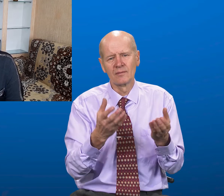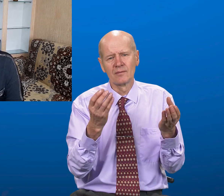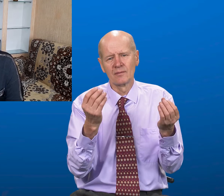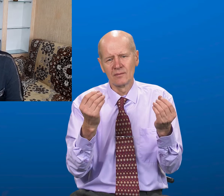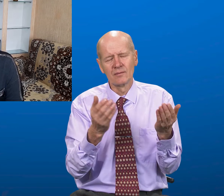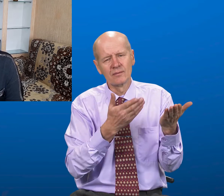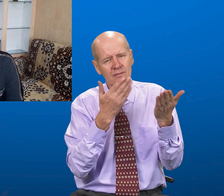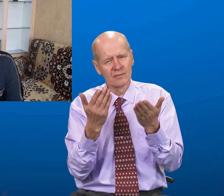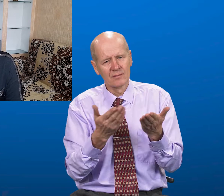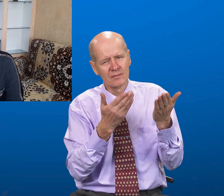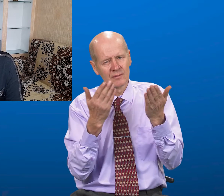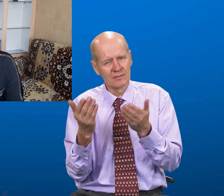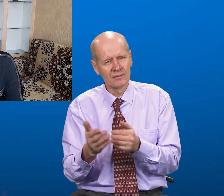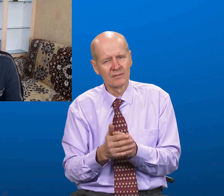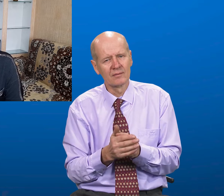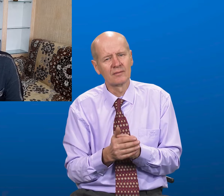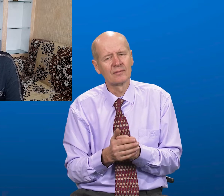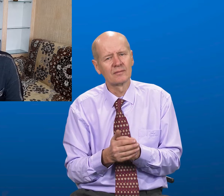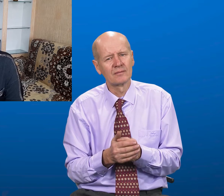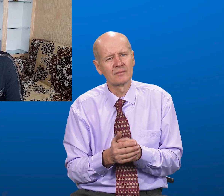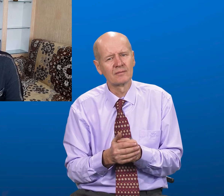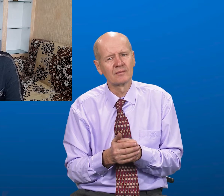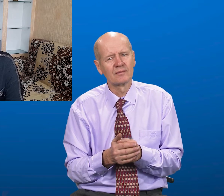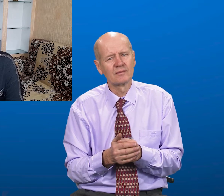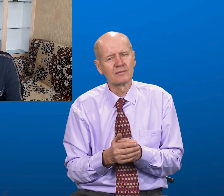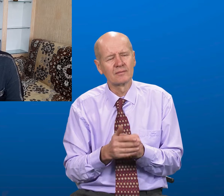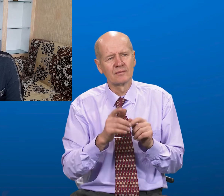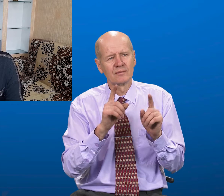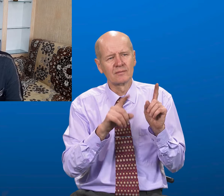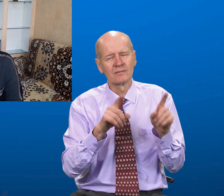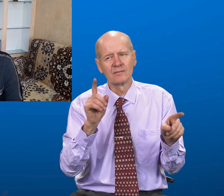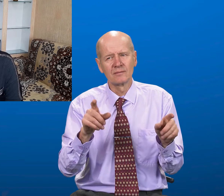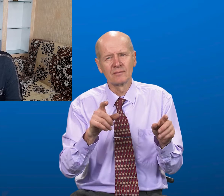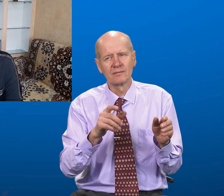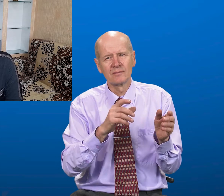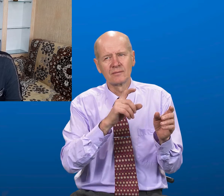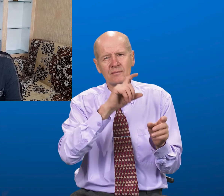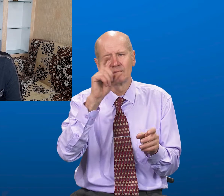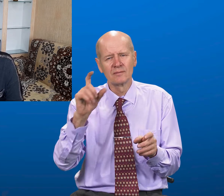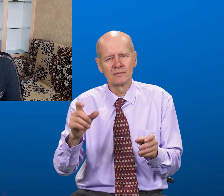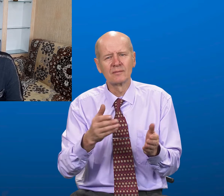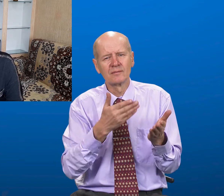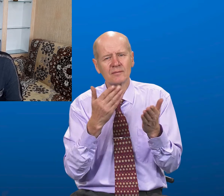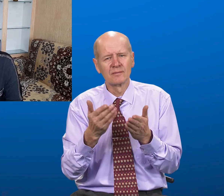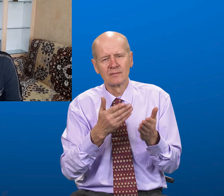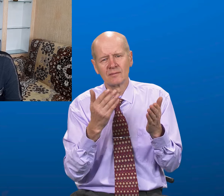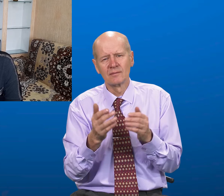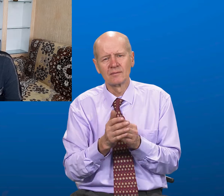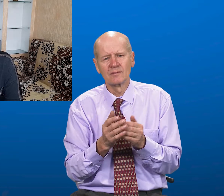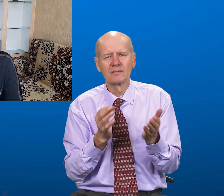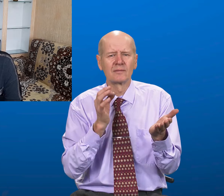Это отрывок с 9 стиха и до конца главы. Ну, прочитайте хотя бы некоторые тексты